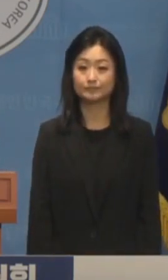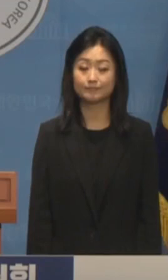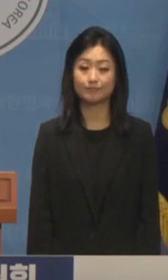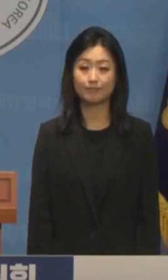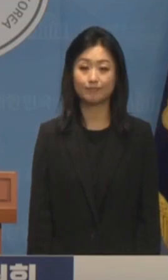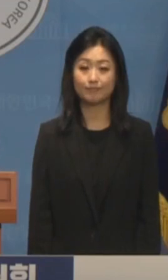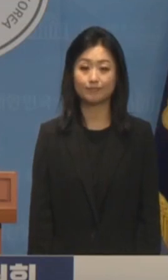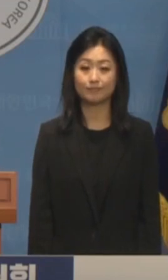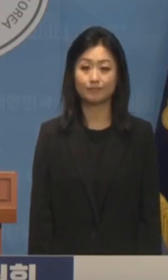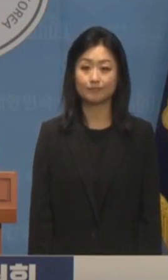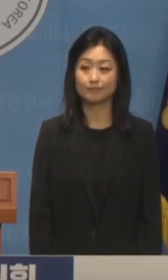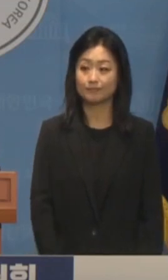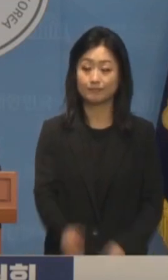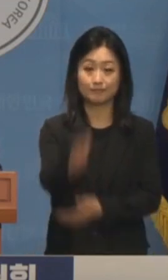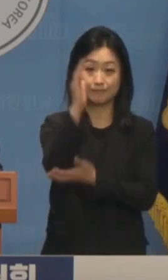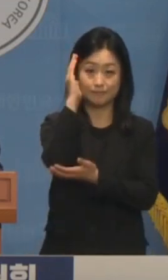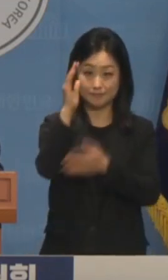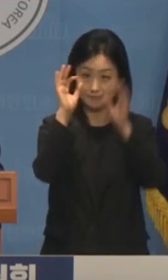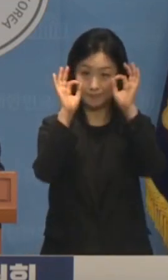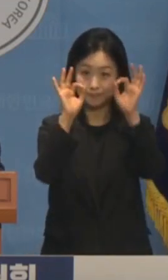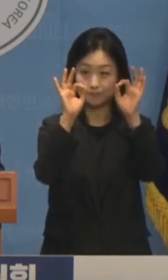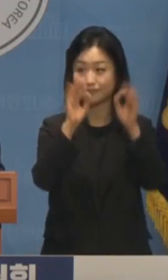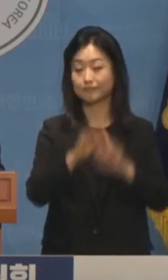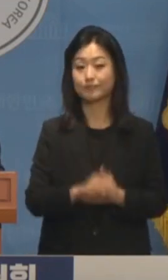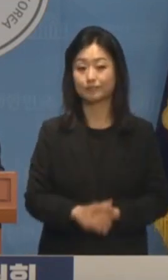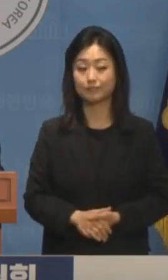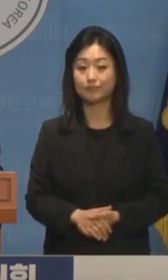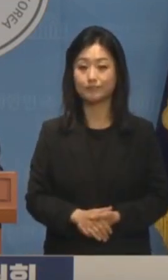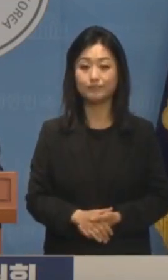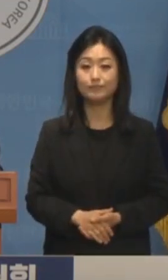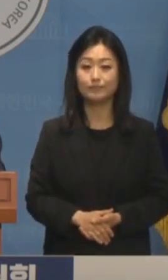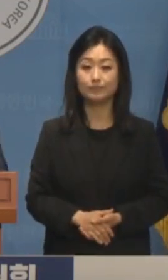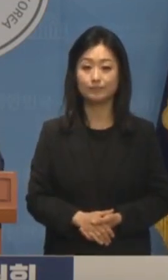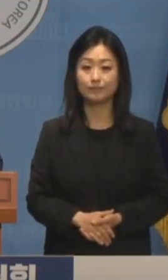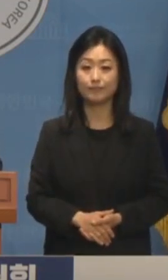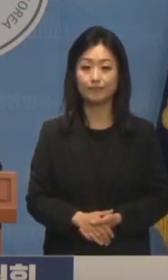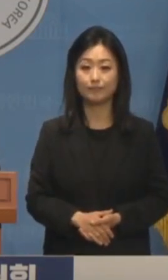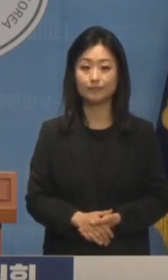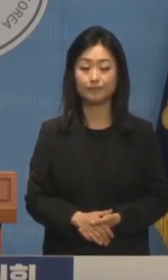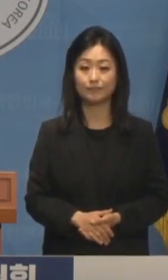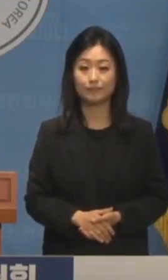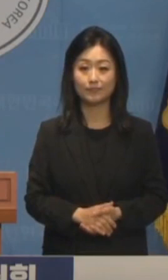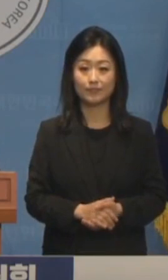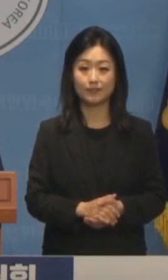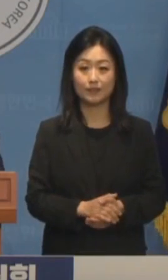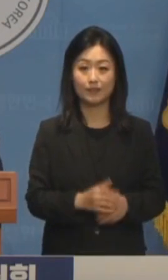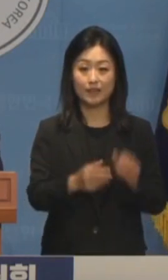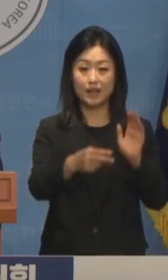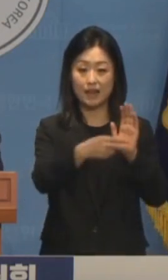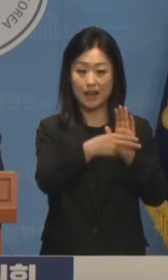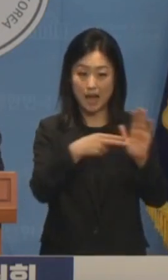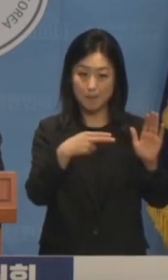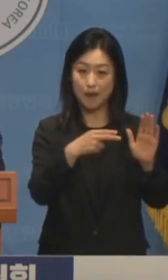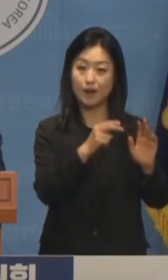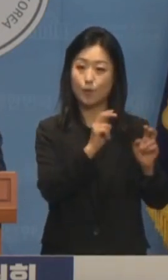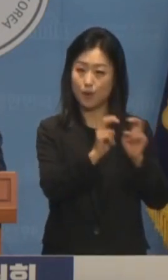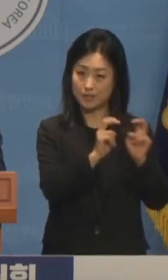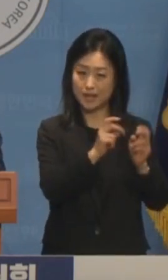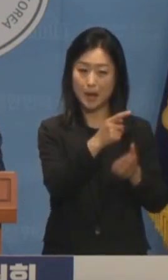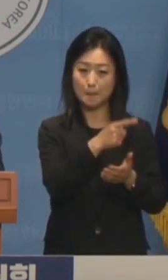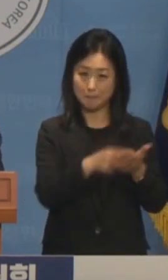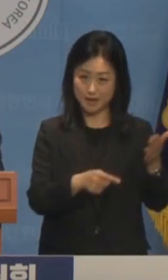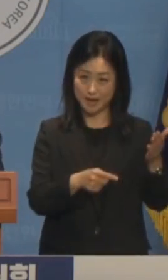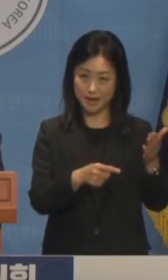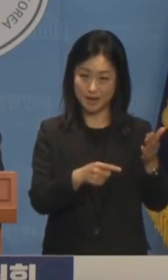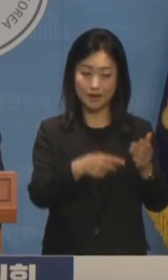예, 바로 발언 듣도록 하겠습니다. 첫 번째 발언은 라벨지 피해업체 중에서 가장 큰 손해를 입은 곳입니다.